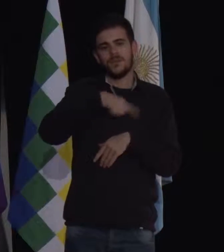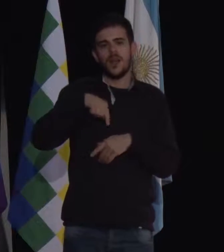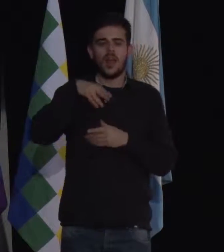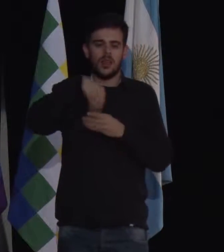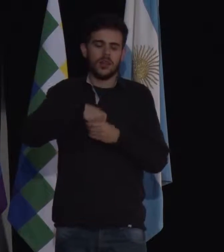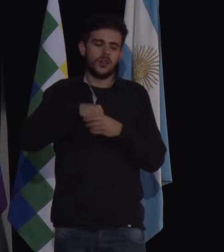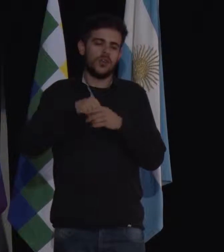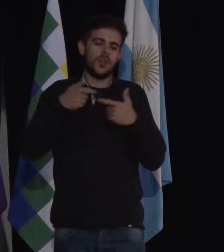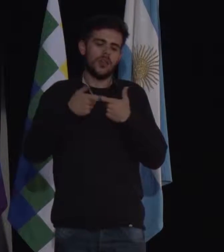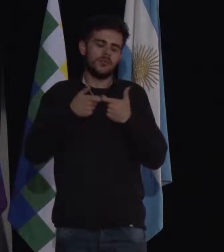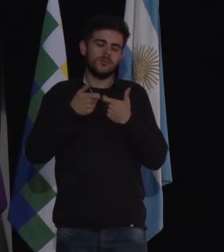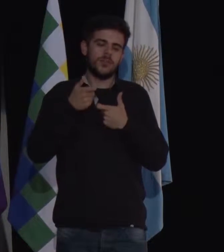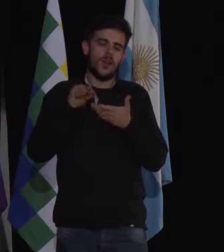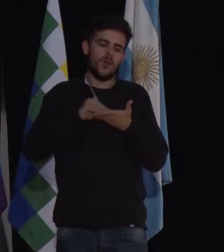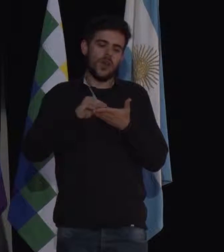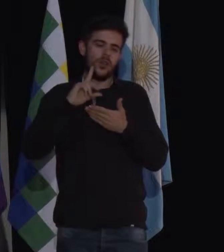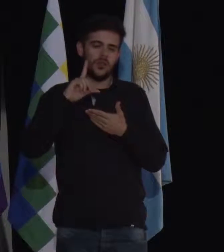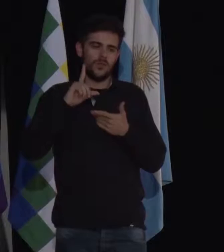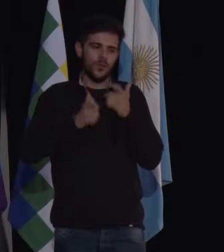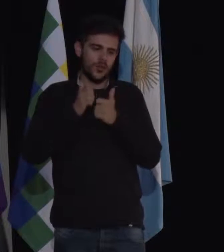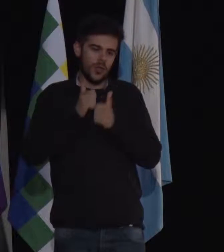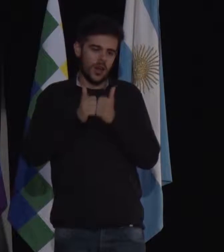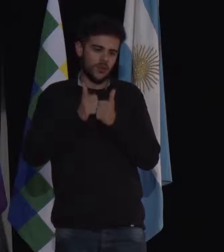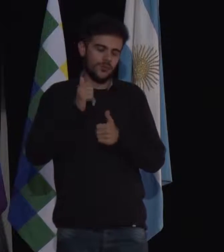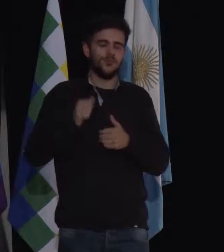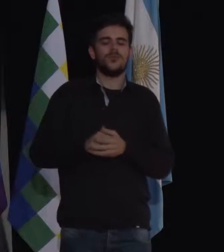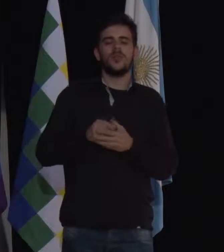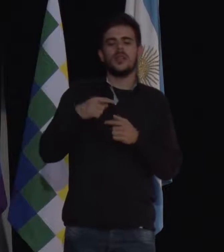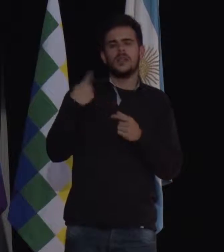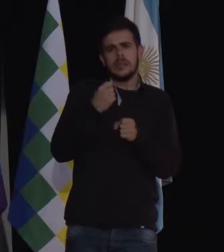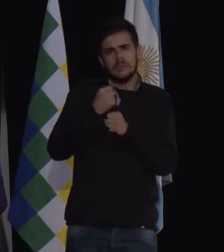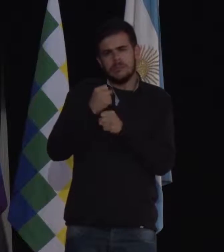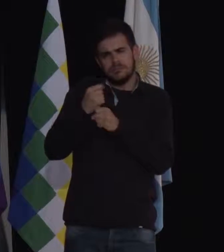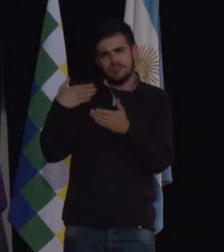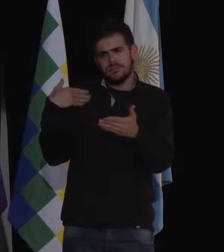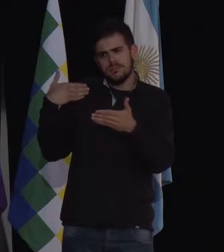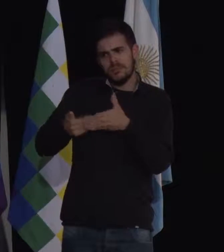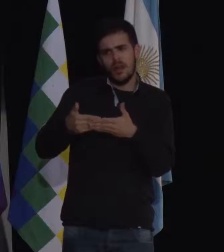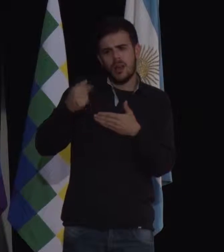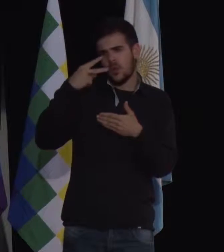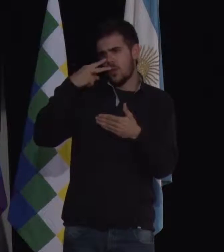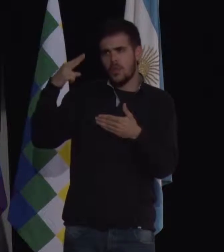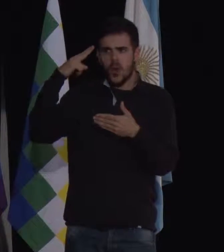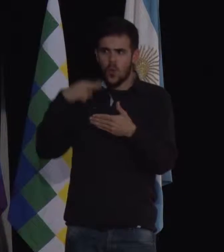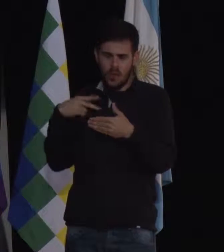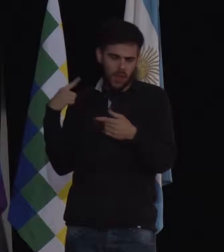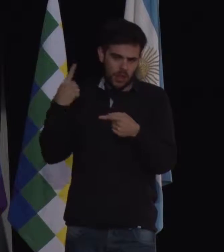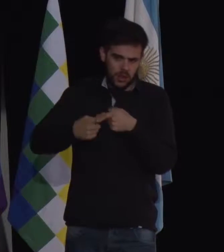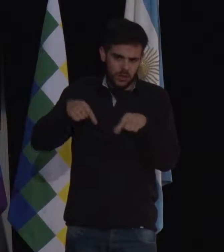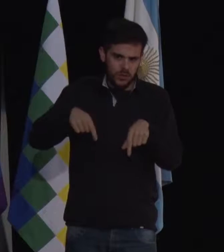trabajando la temática de la discapacidad desde el año 2009. Tenemos realizados